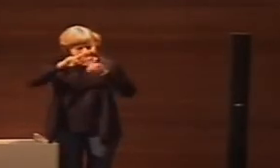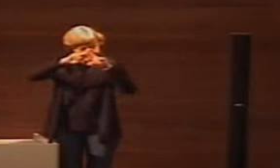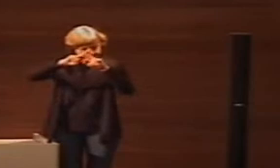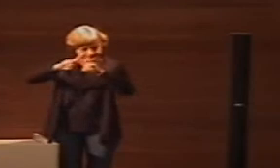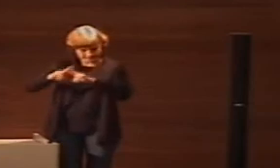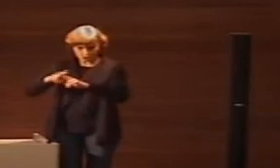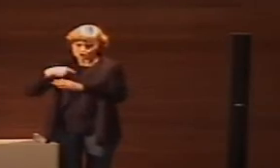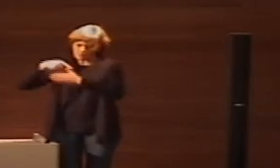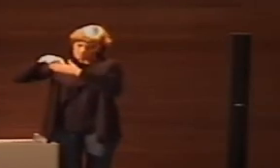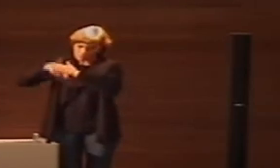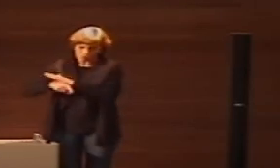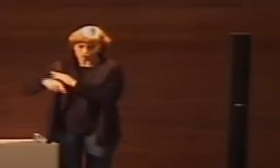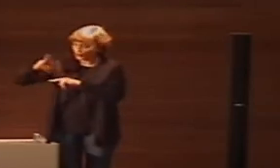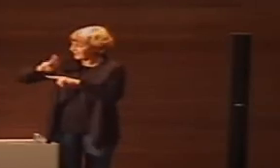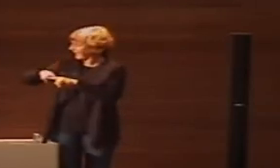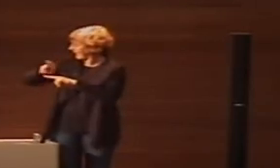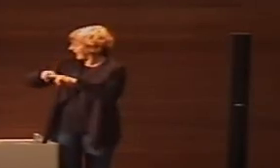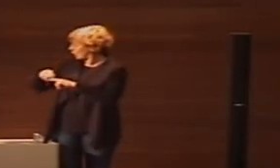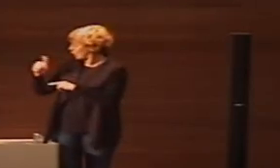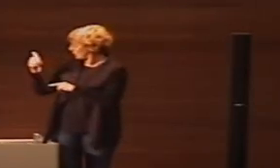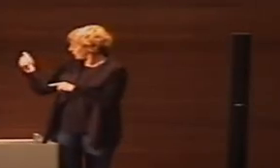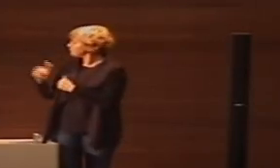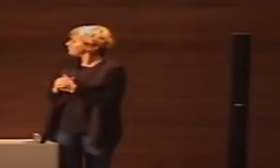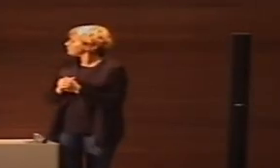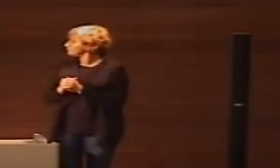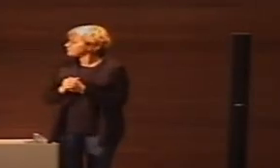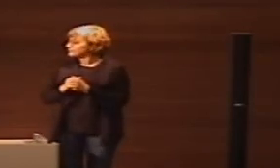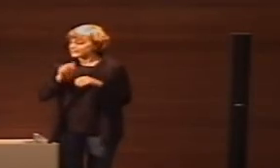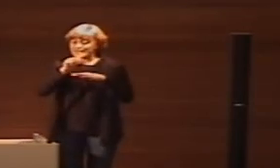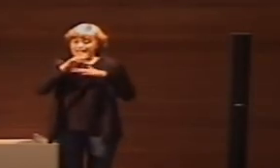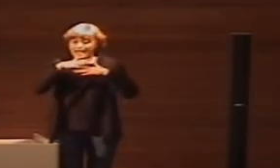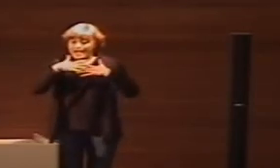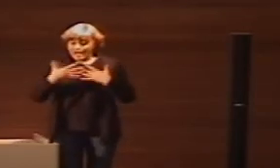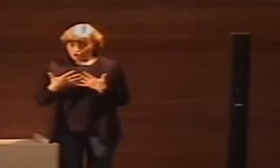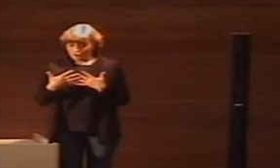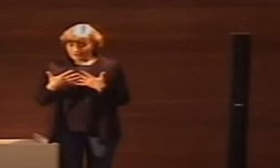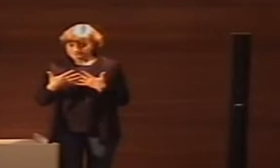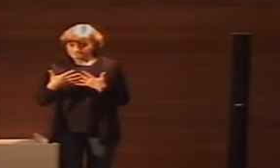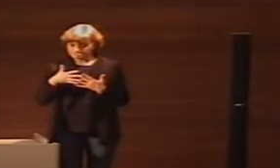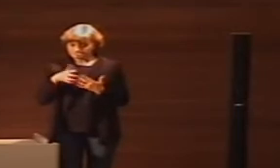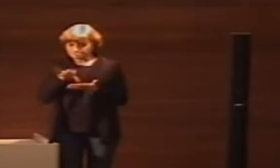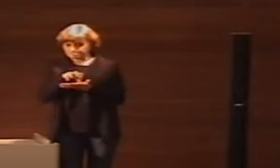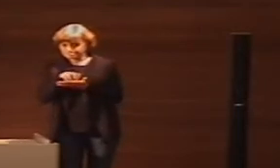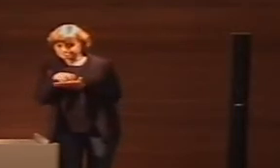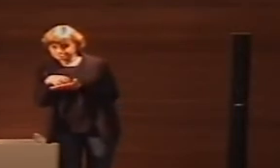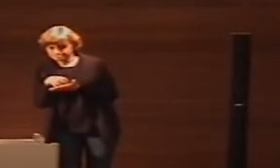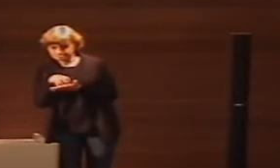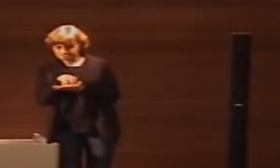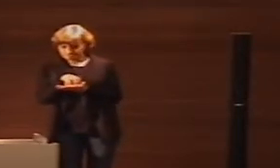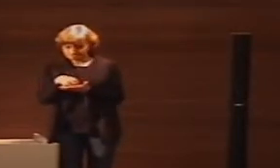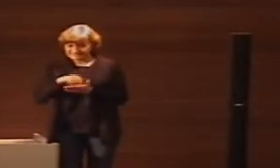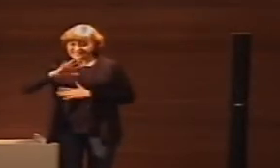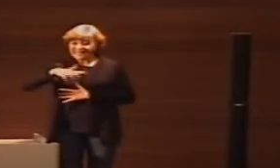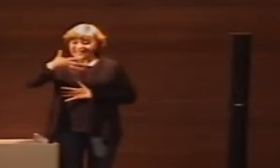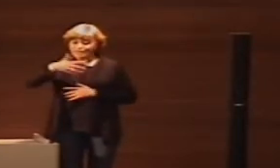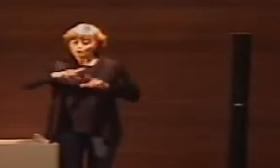negrita. Sobre la recogida selectiva de la fracción orgánica. Bueno, está el debate quinto contenedor versus puerta a